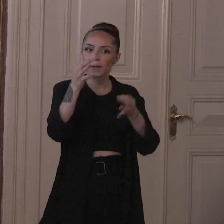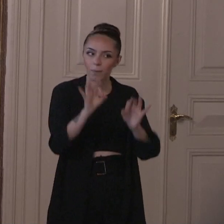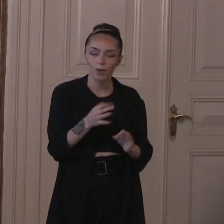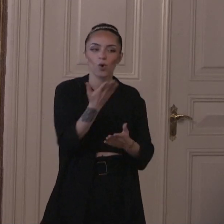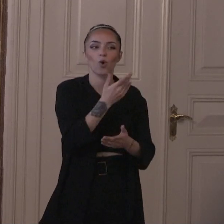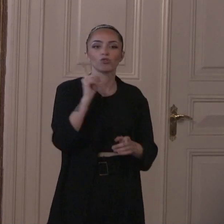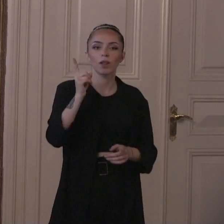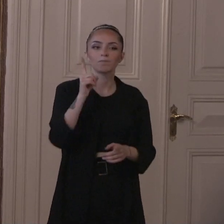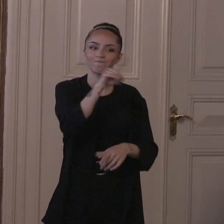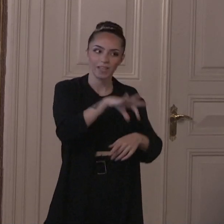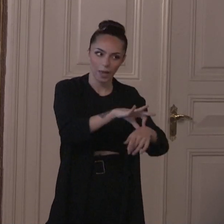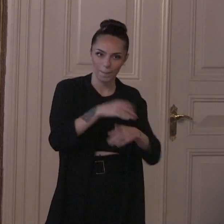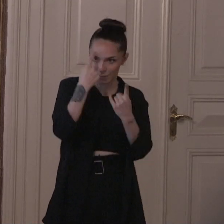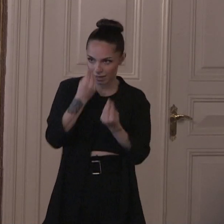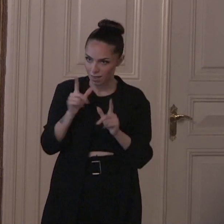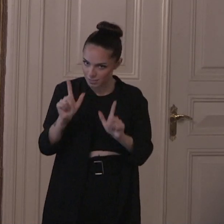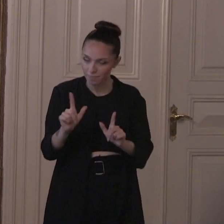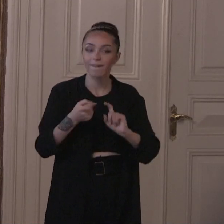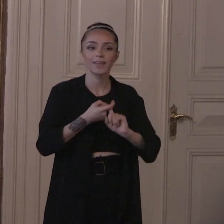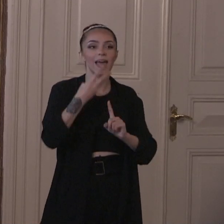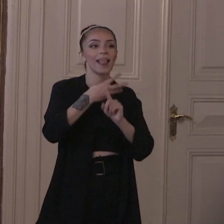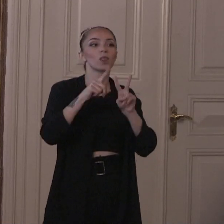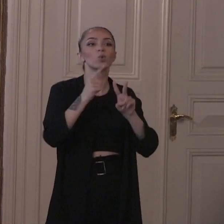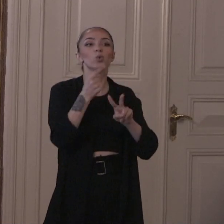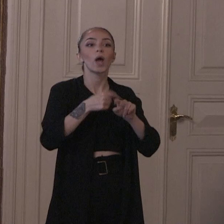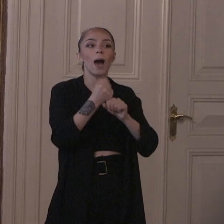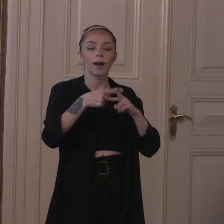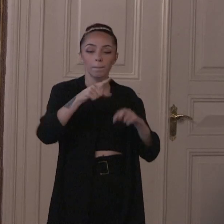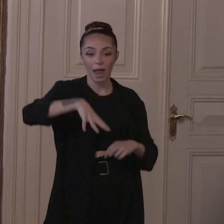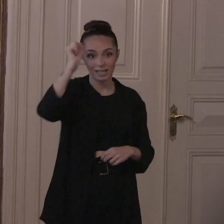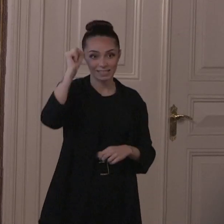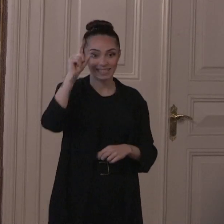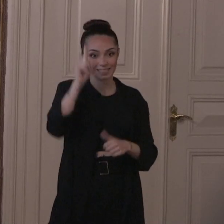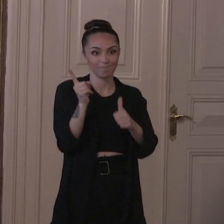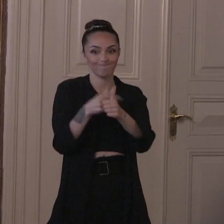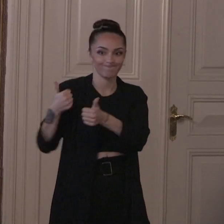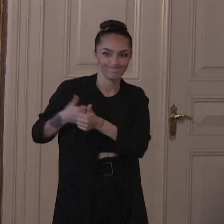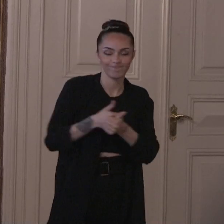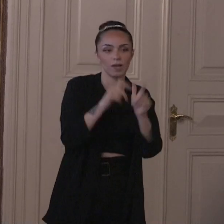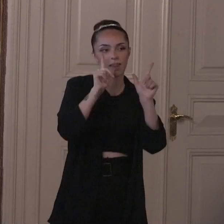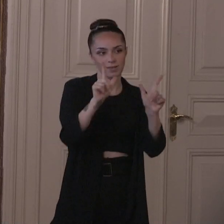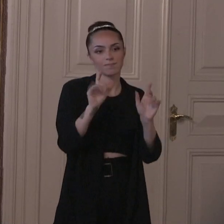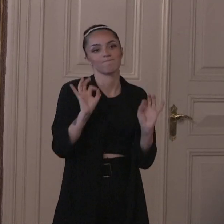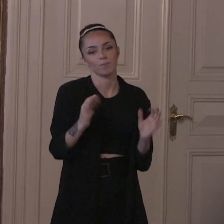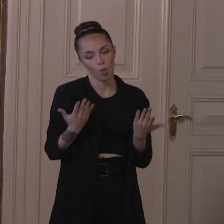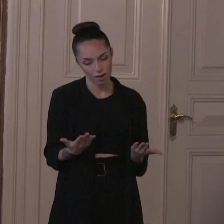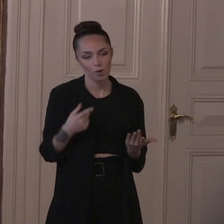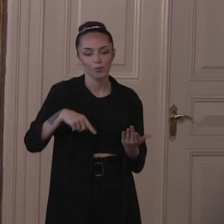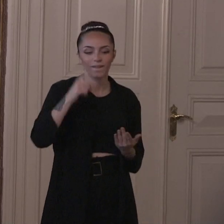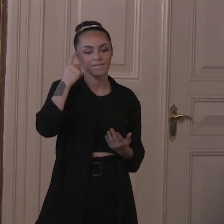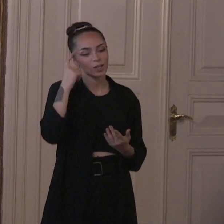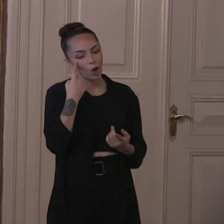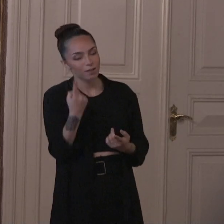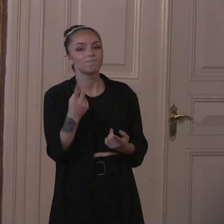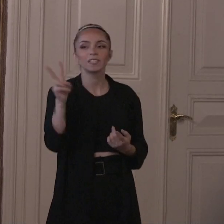rehberliğine, tabii ki en uzak merkezimizin önderliğine her zaman ihtiyacımız var. Bu duygu ve düşüncelerle bu